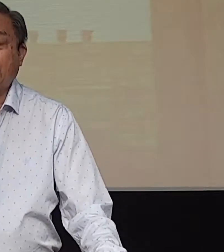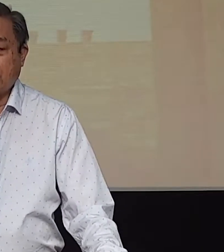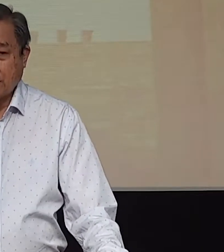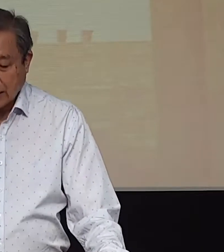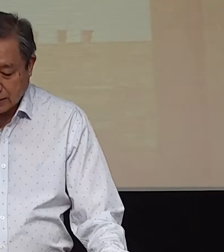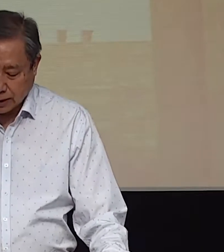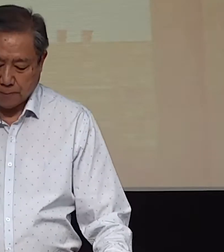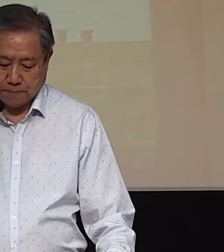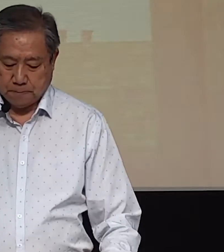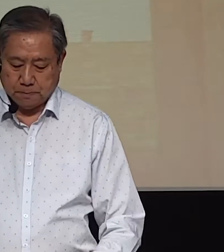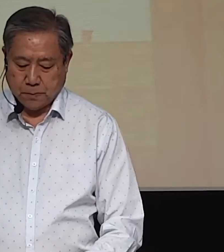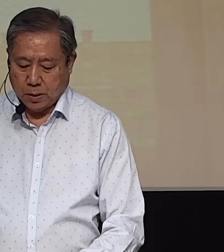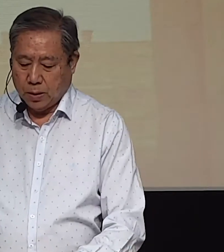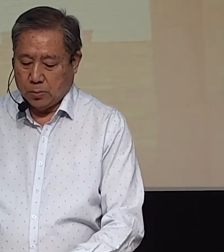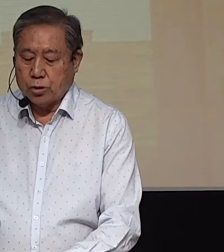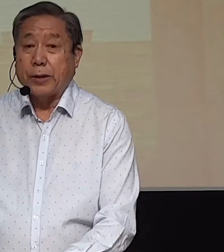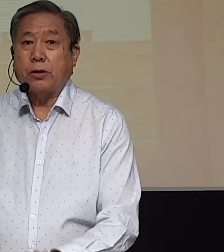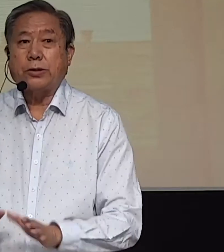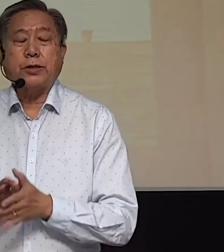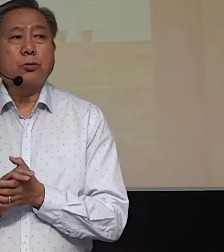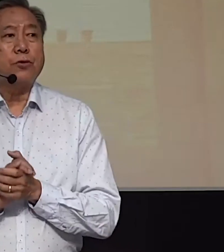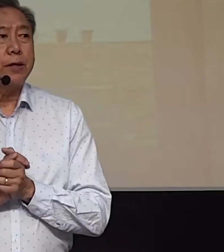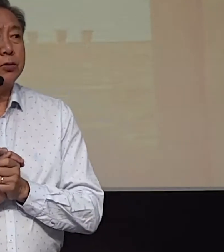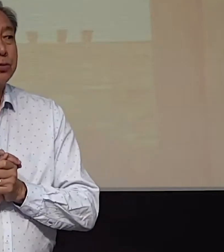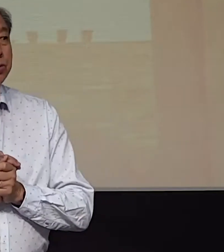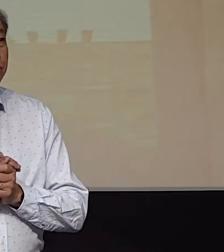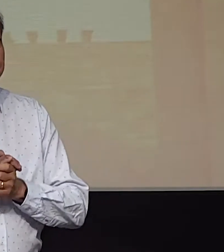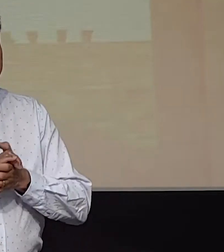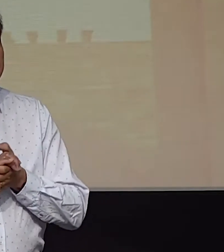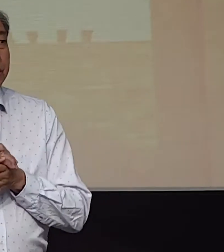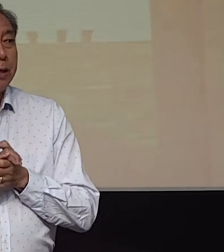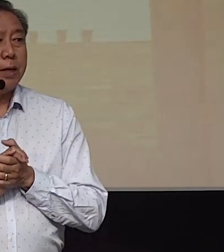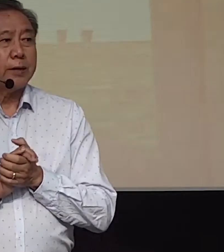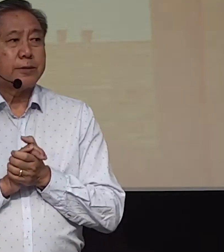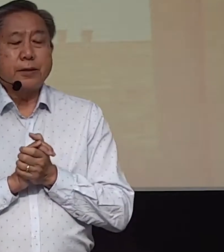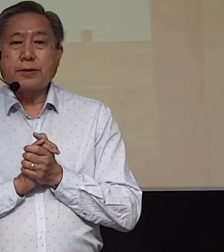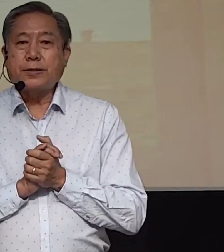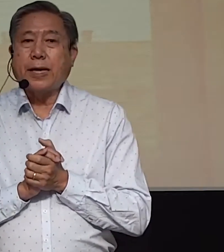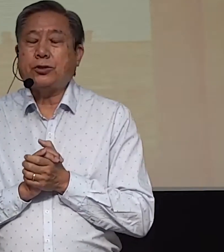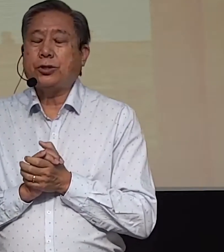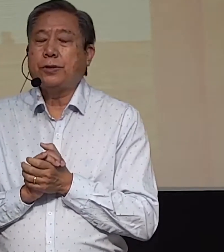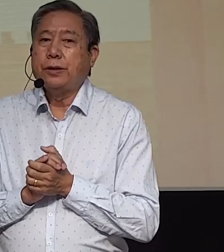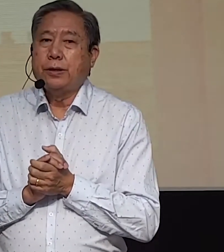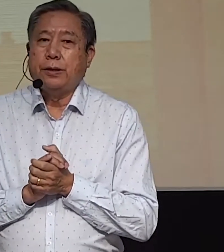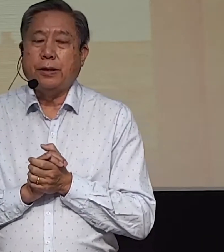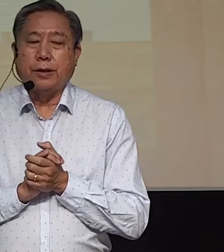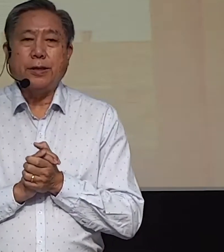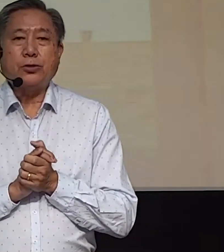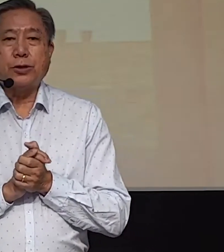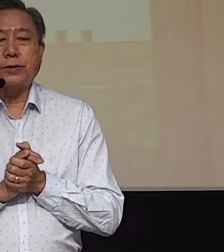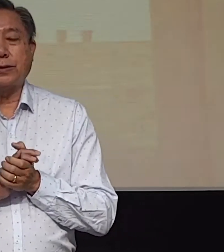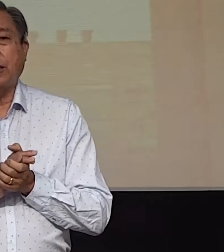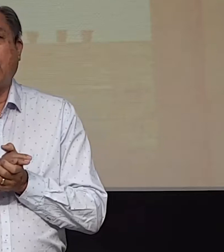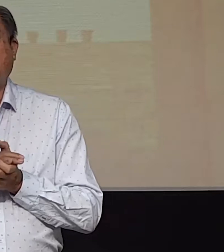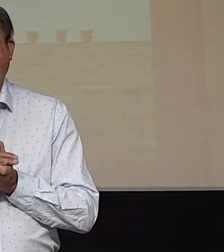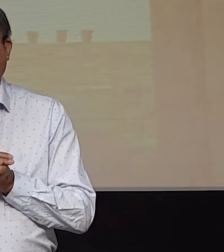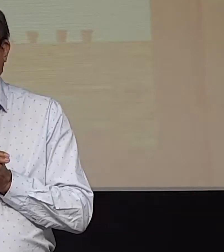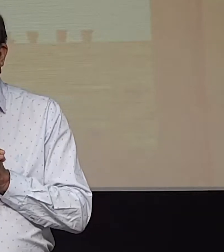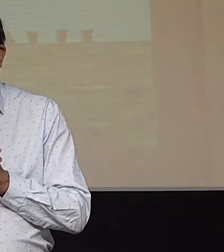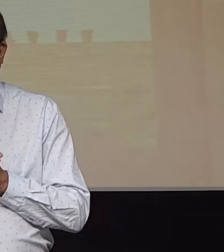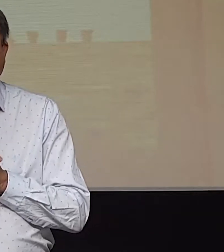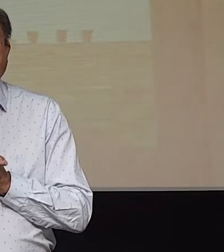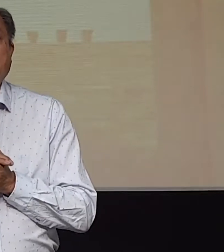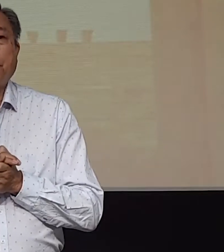a 30. Muito bem, nós estamos falando sobre as 7 igrejas